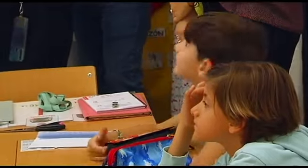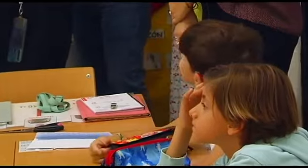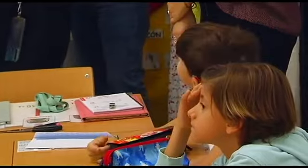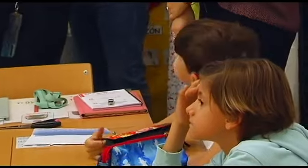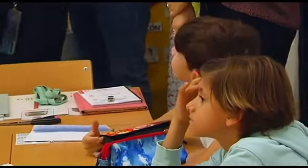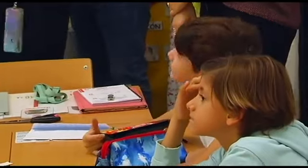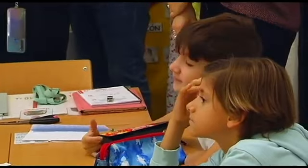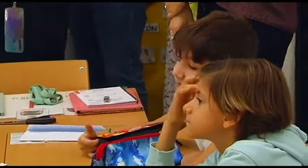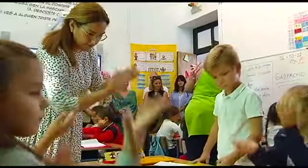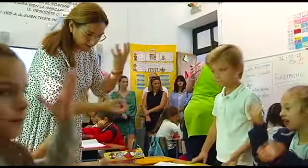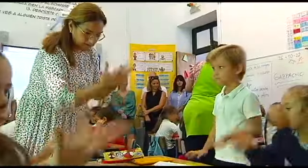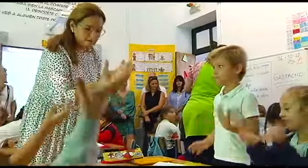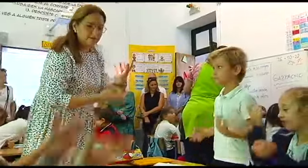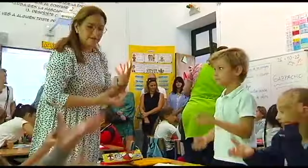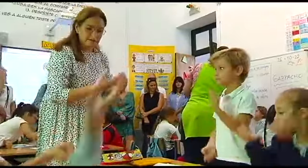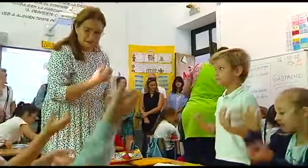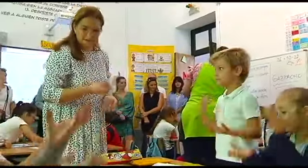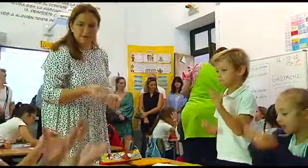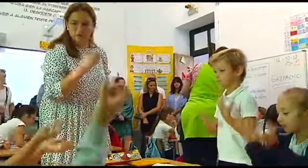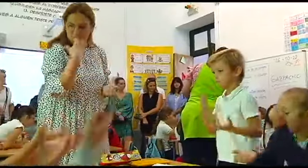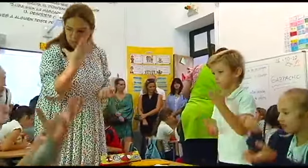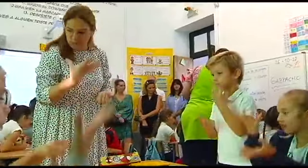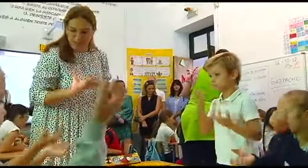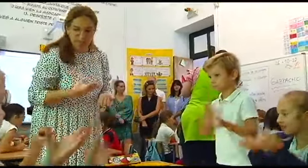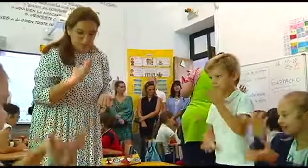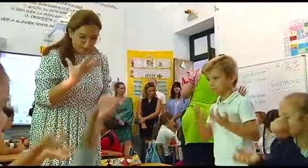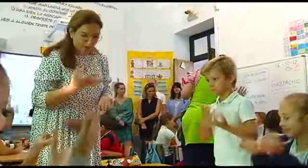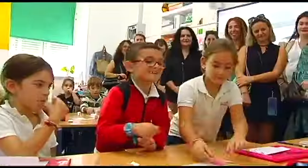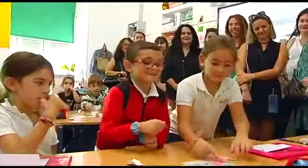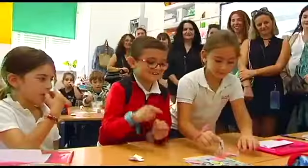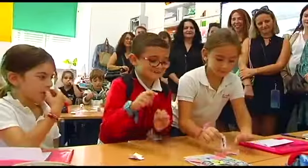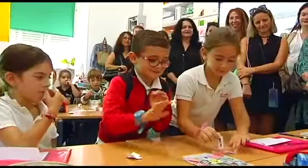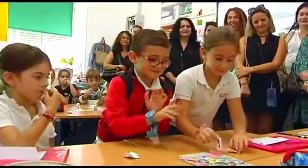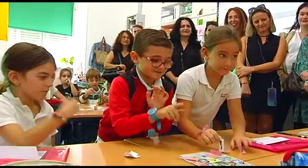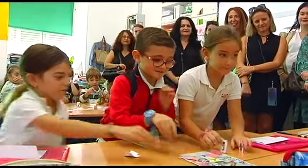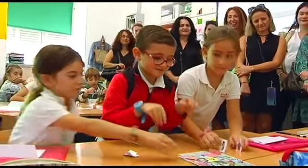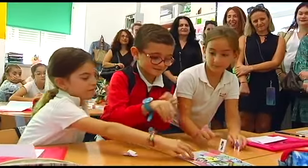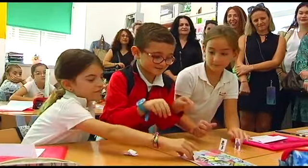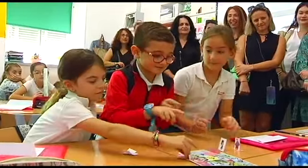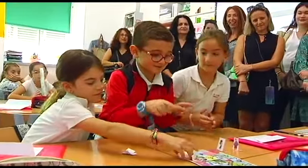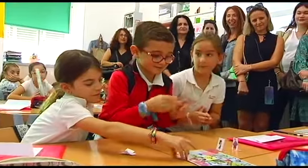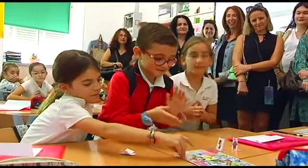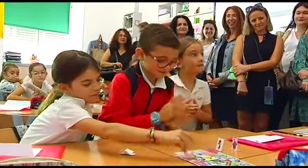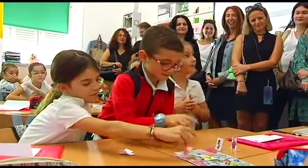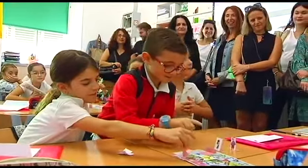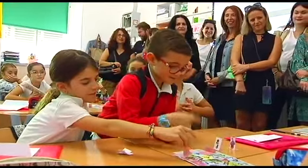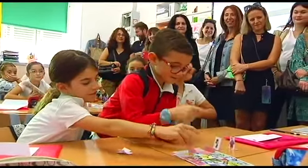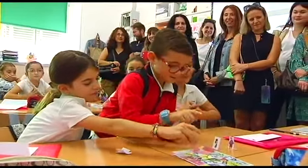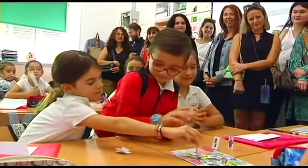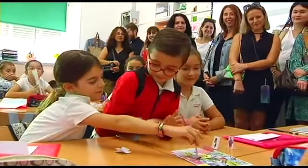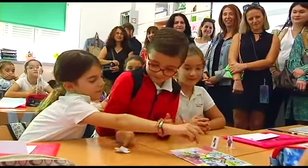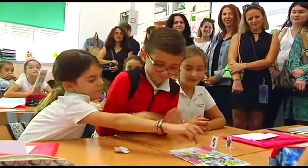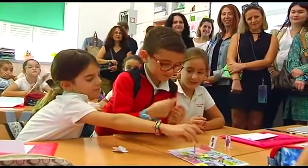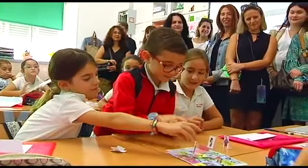experiencia única y una experiencia fenomenal. Porque lo que hemos visto